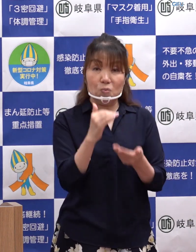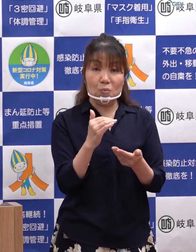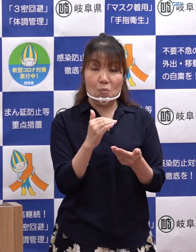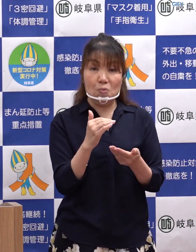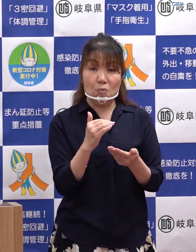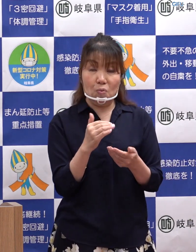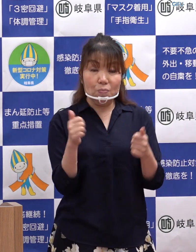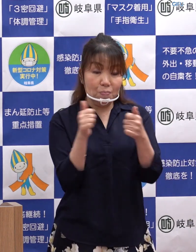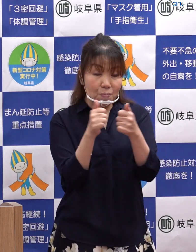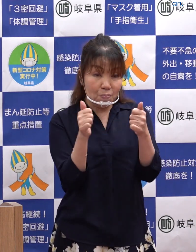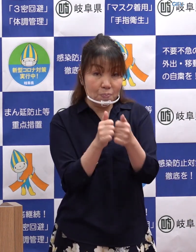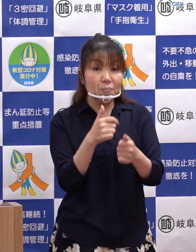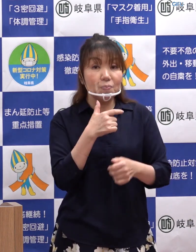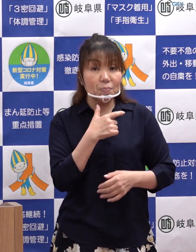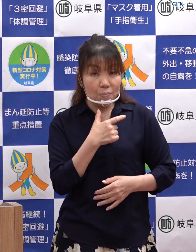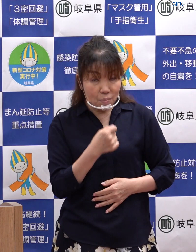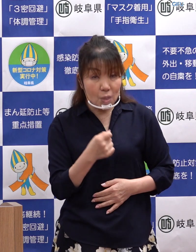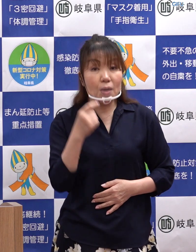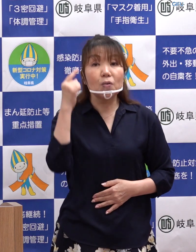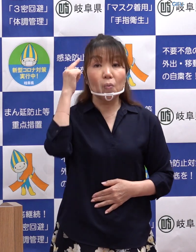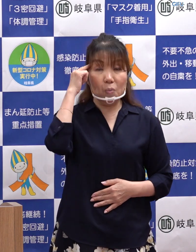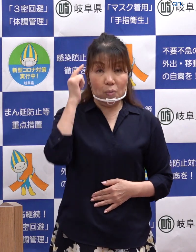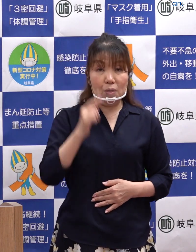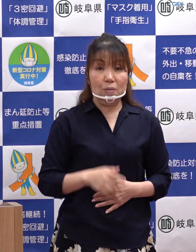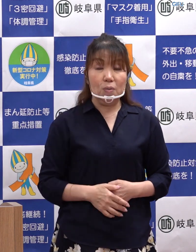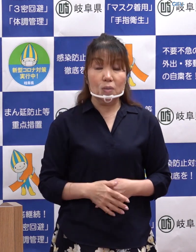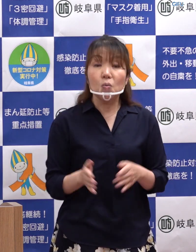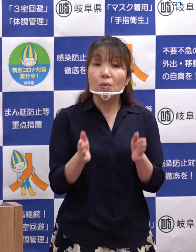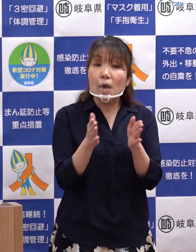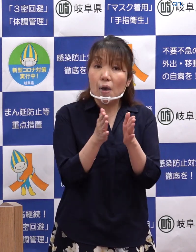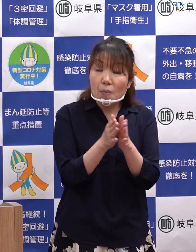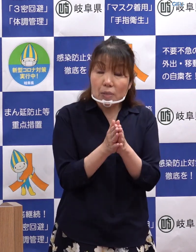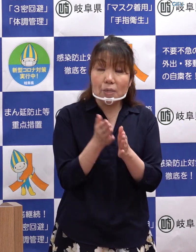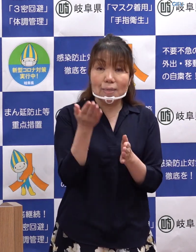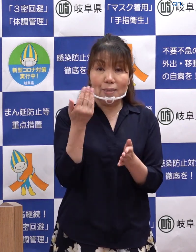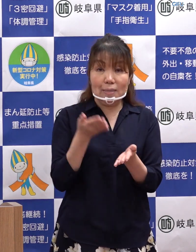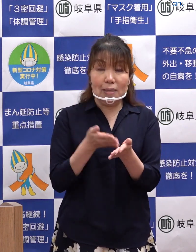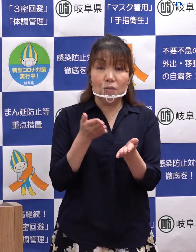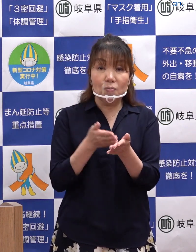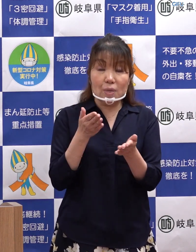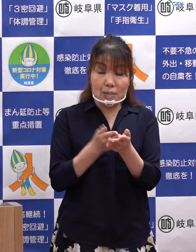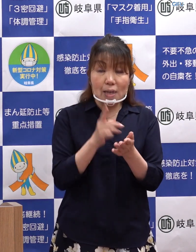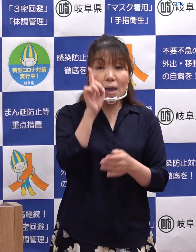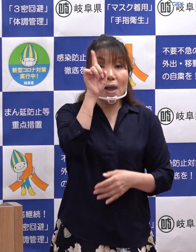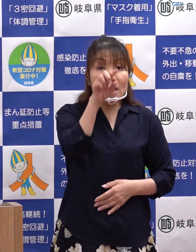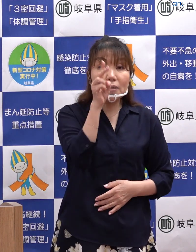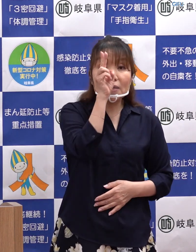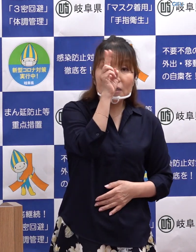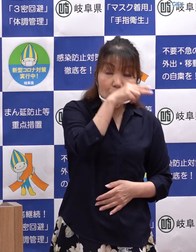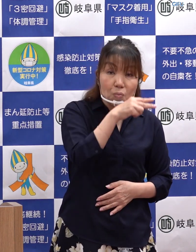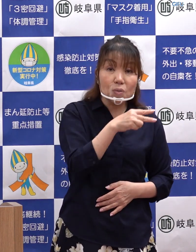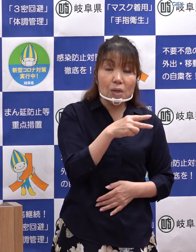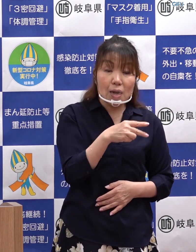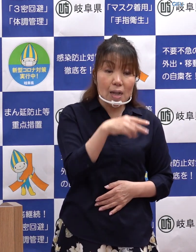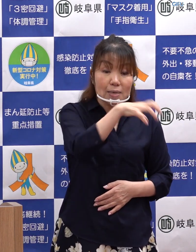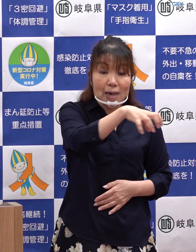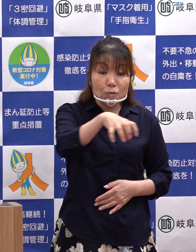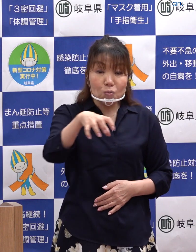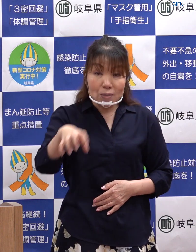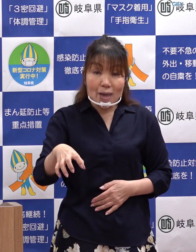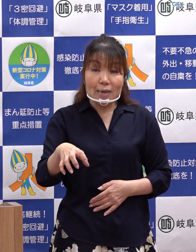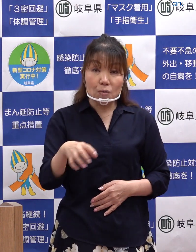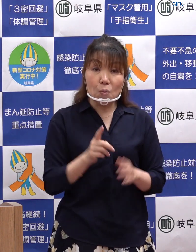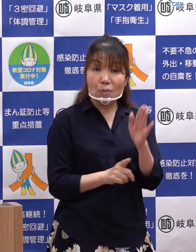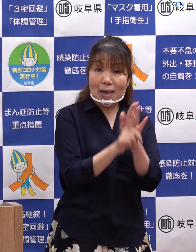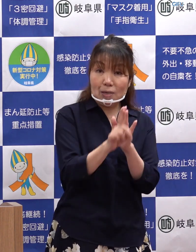て、ご相談をしたいというふうに思っております。と合わせて、先ほど申し上げましたように、明日の午後、各界の代表の方々、